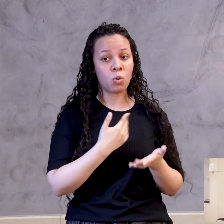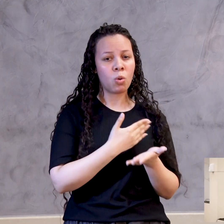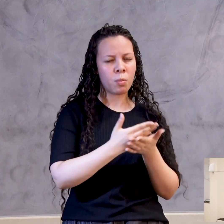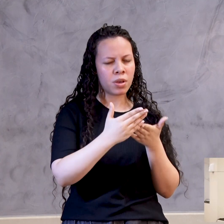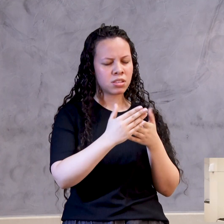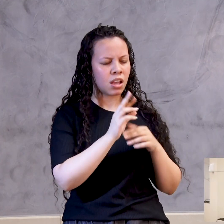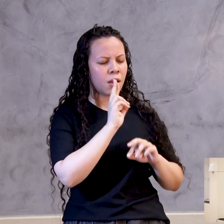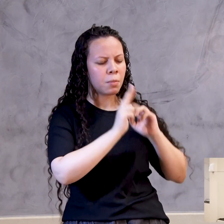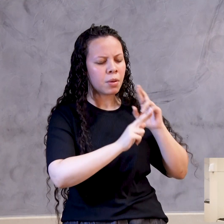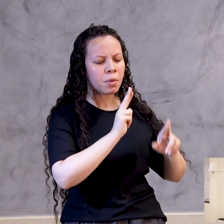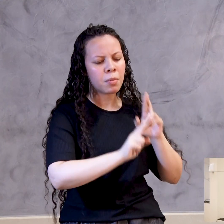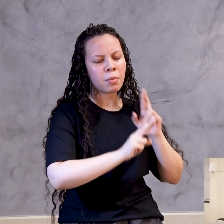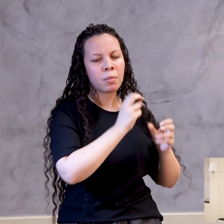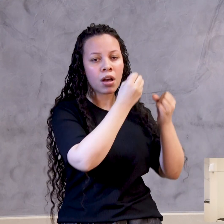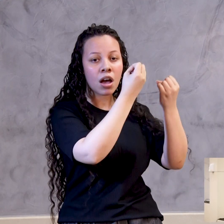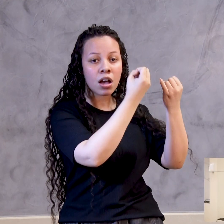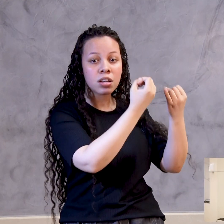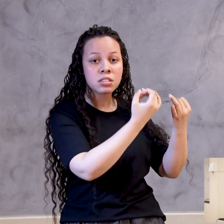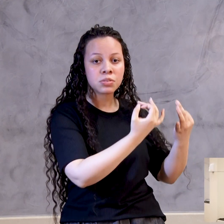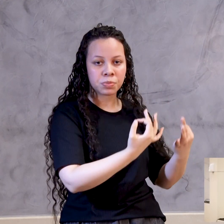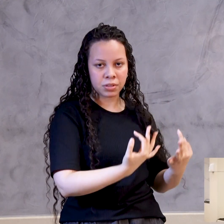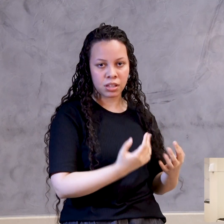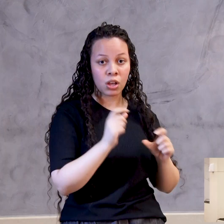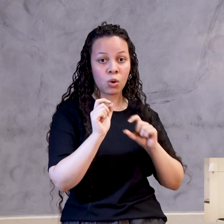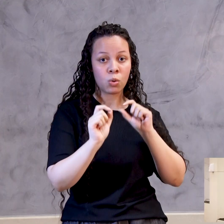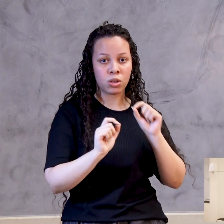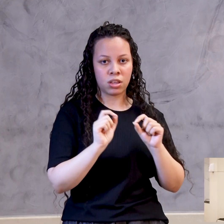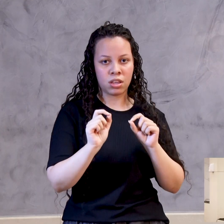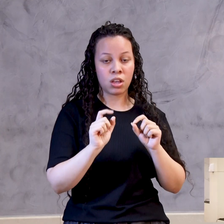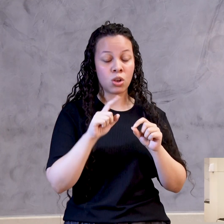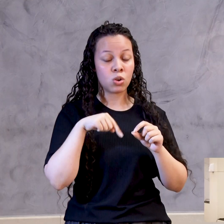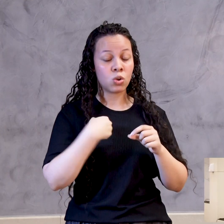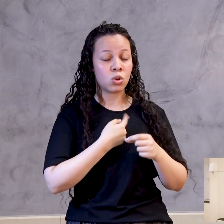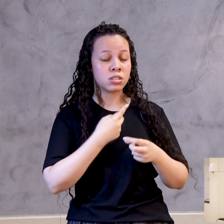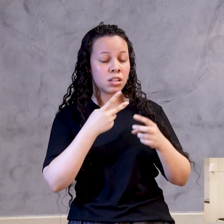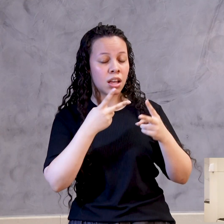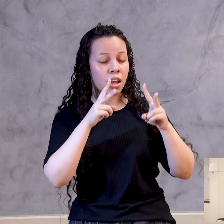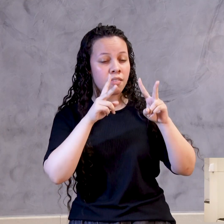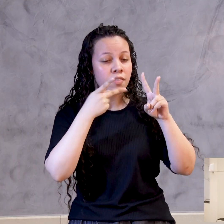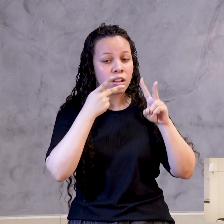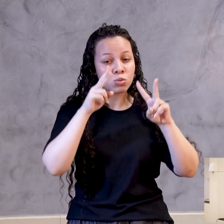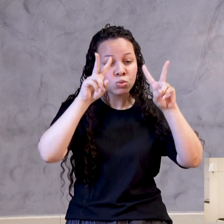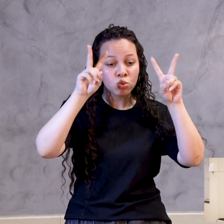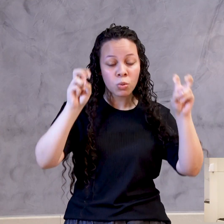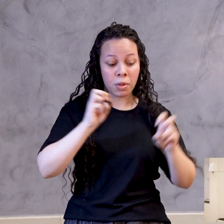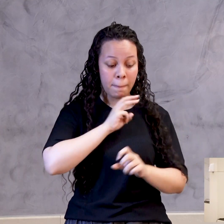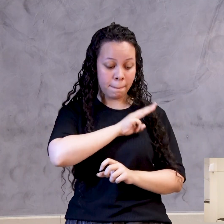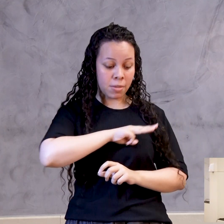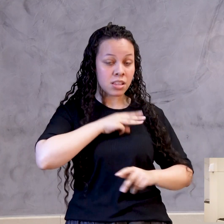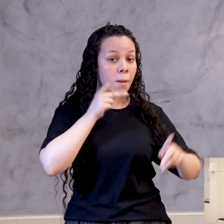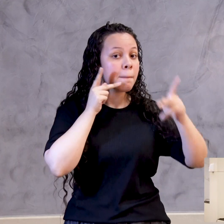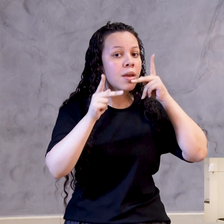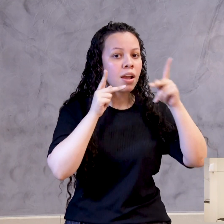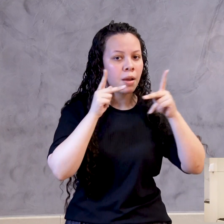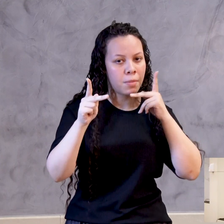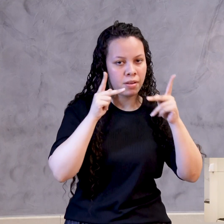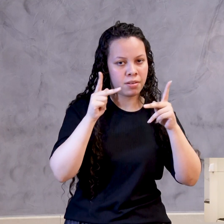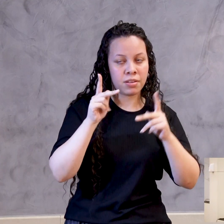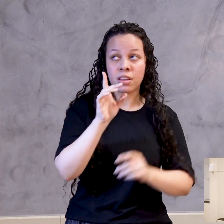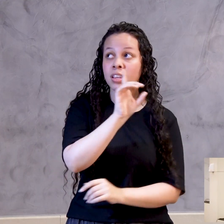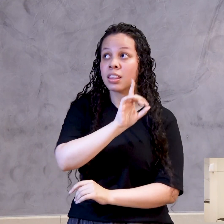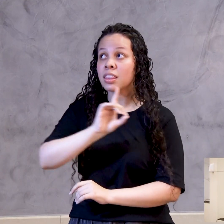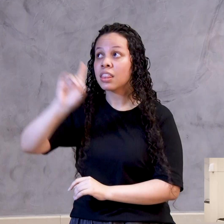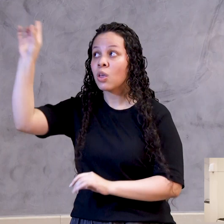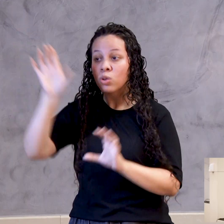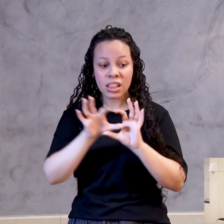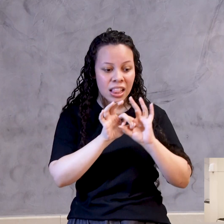nós estamos falando sobre ministério. Por que Deus não deu a liberdade às